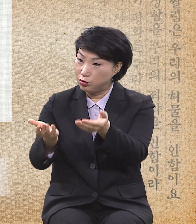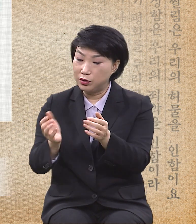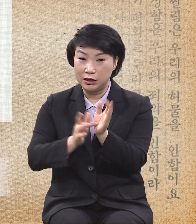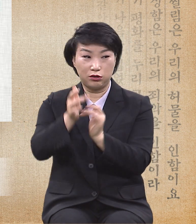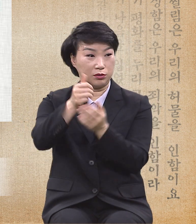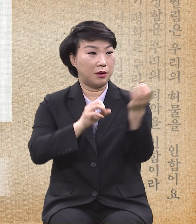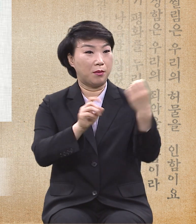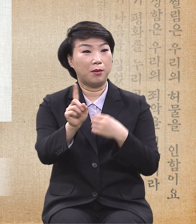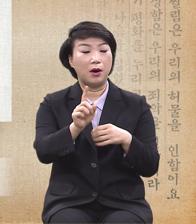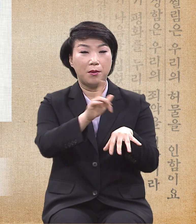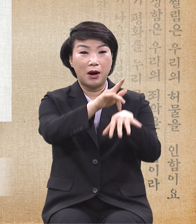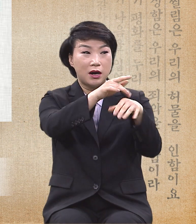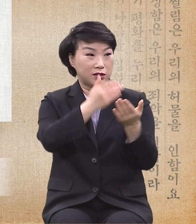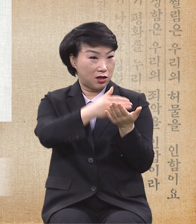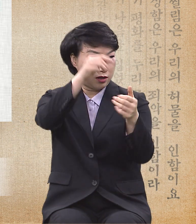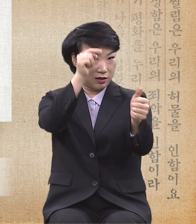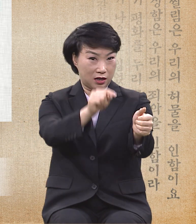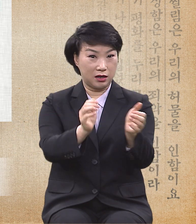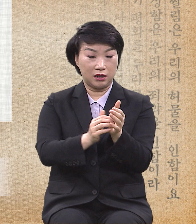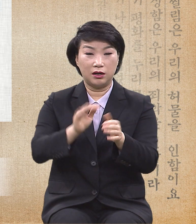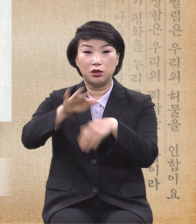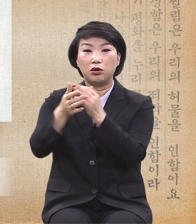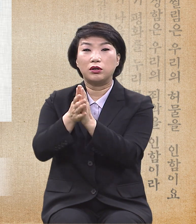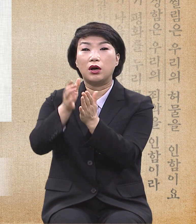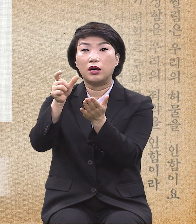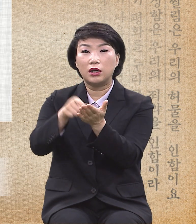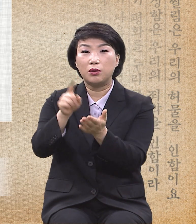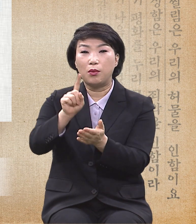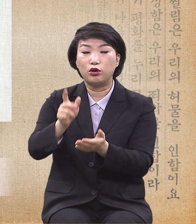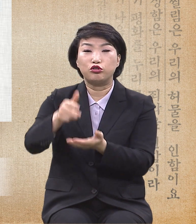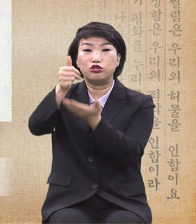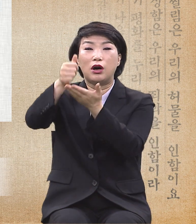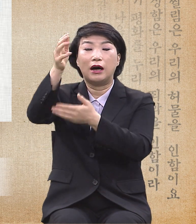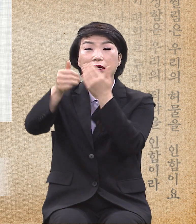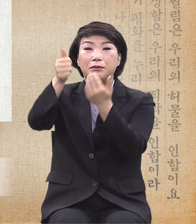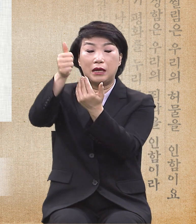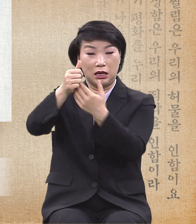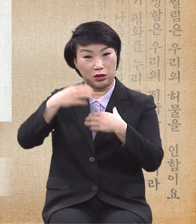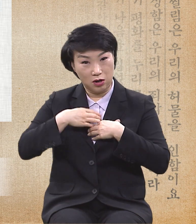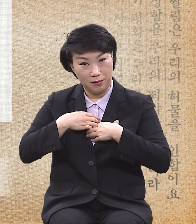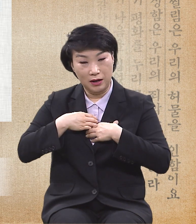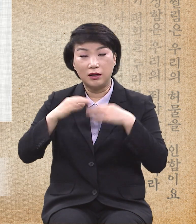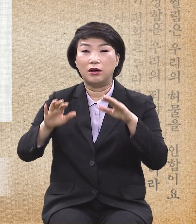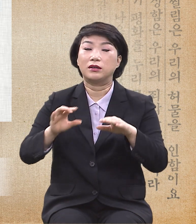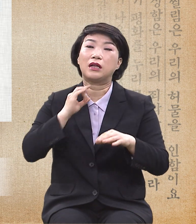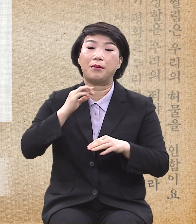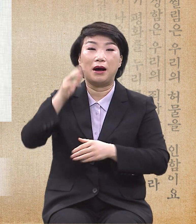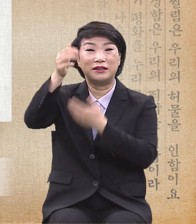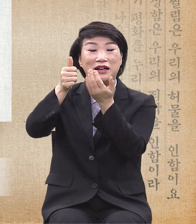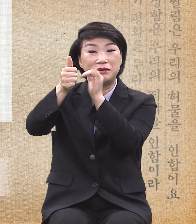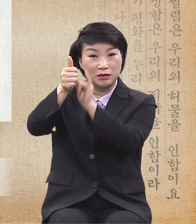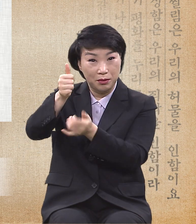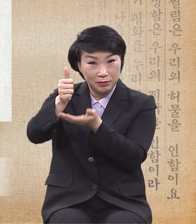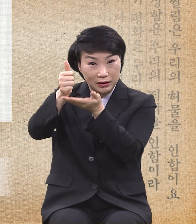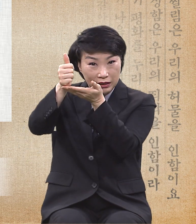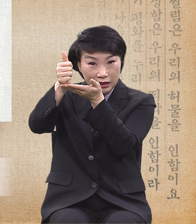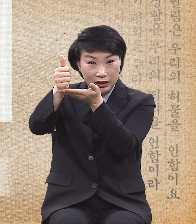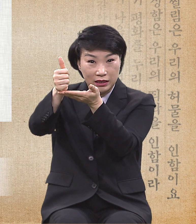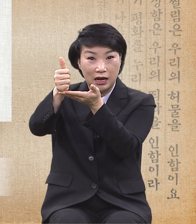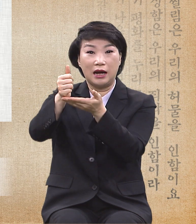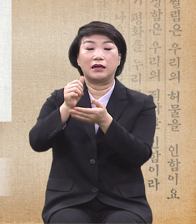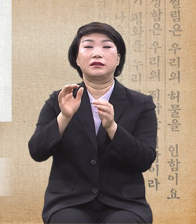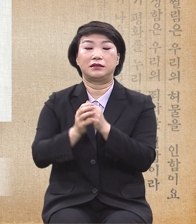말씀하시되 사단아 물러가라. 기록되었으되 주 너의 하나님께 경배하고 다만 그를 섬기라